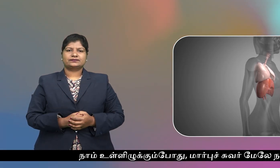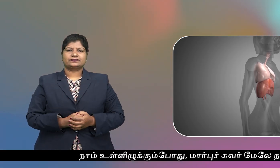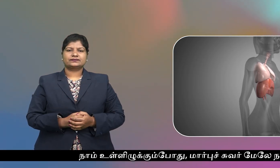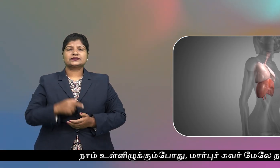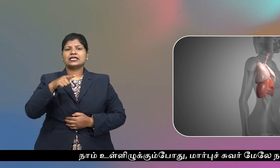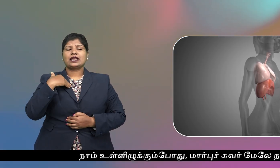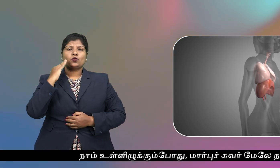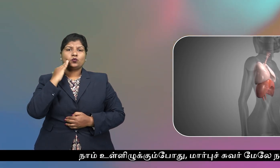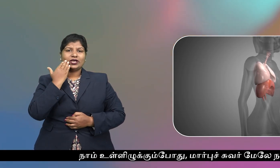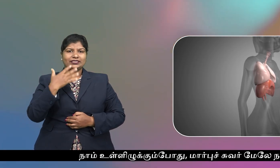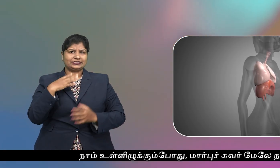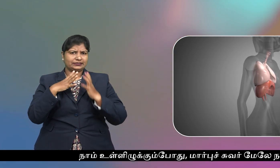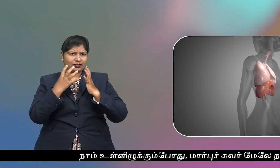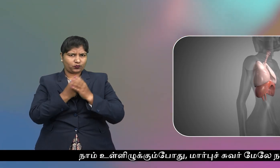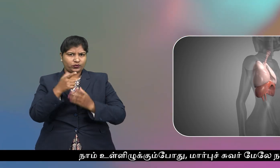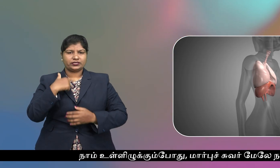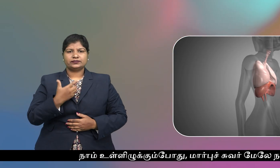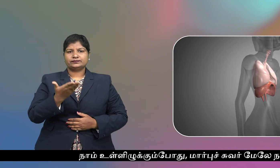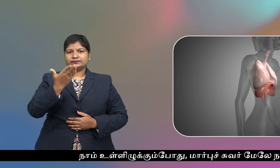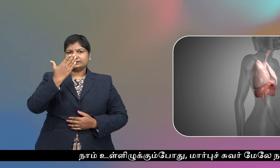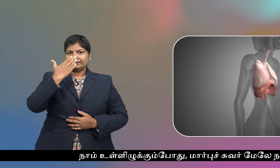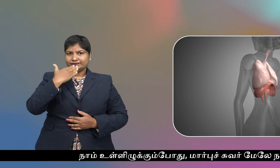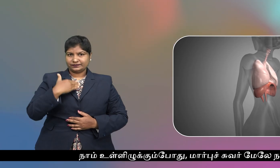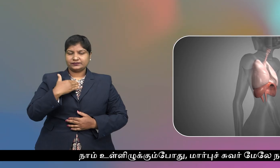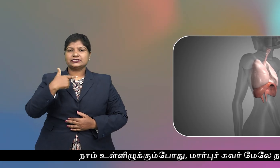நாம் உள்ளிழுக்கும் போது மார்பு சுவர் மேலே நகர்ந்து